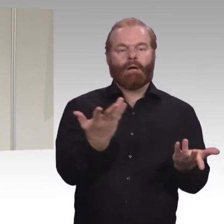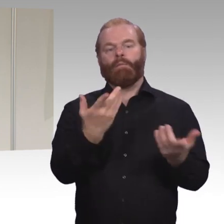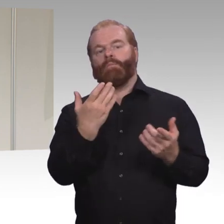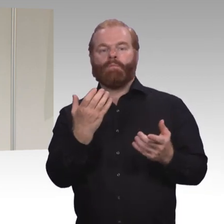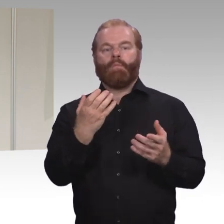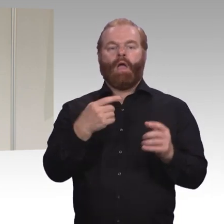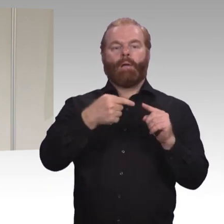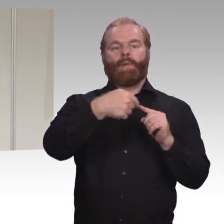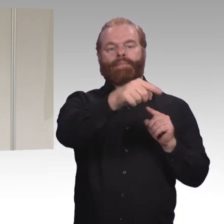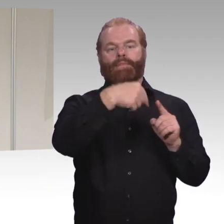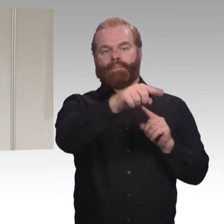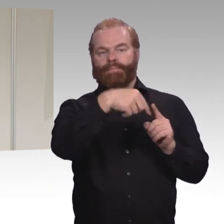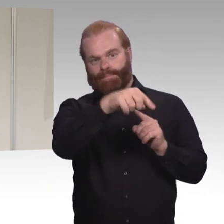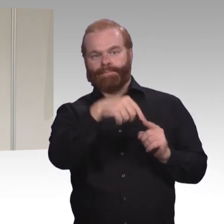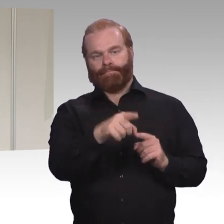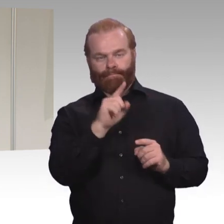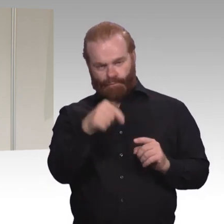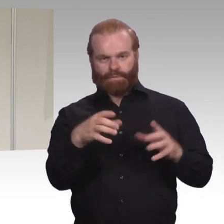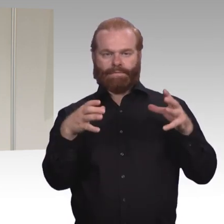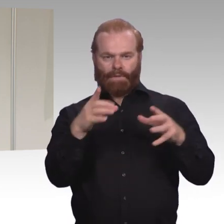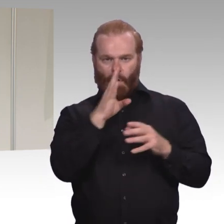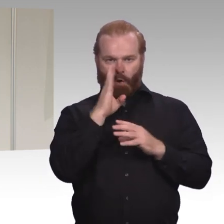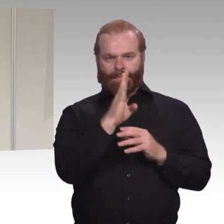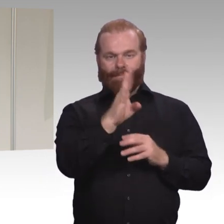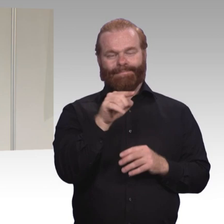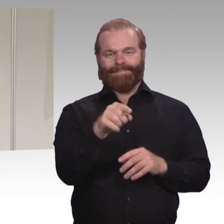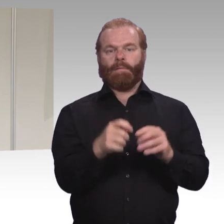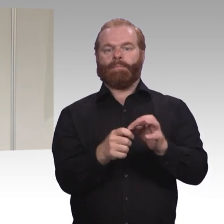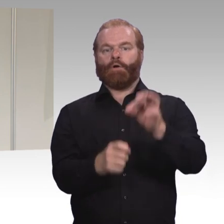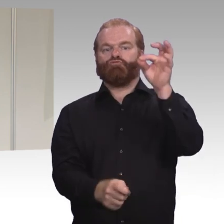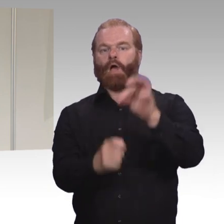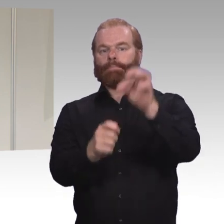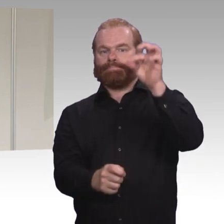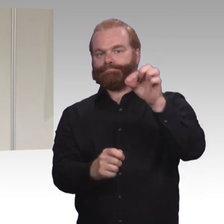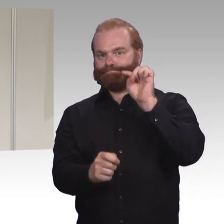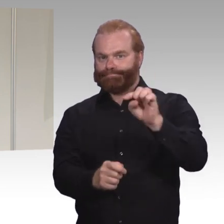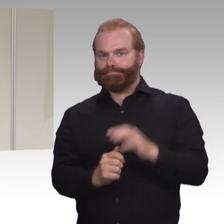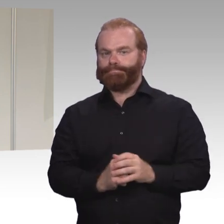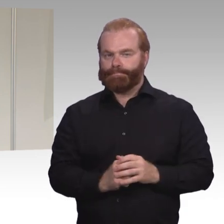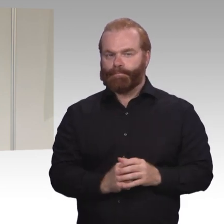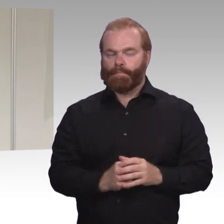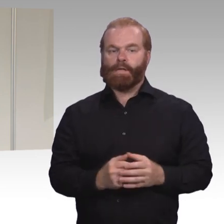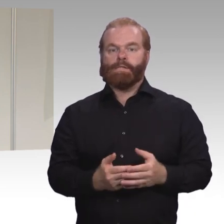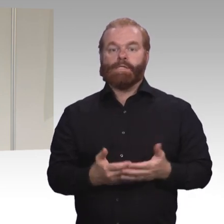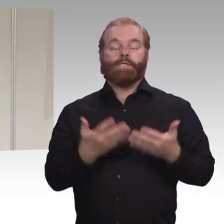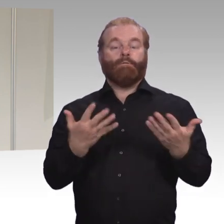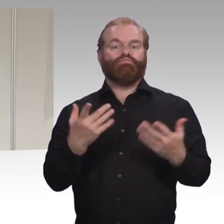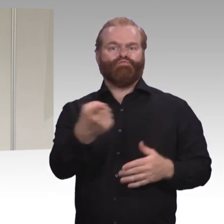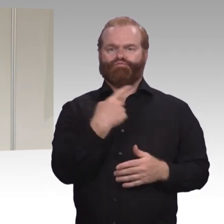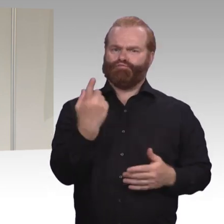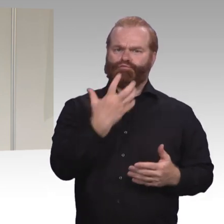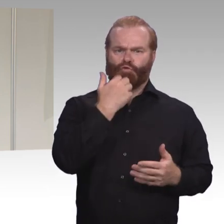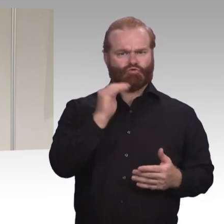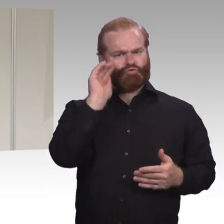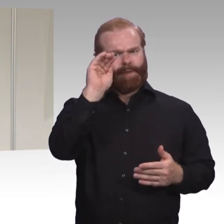Klarheit, damit wir in Deutschland in Zukunft gut und sicher leben können, braucht es auch eine einsatzbereite